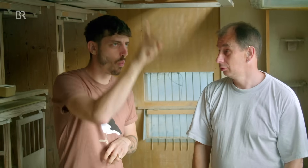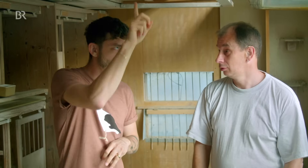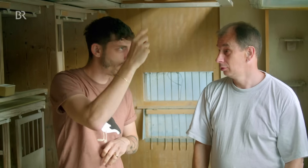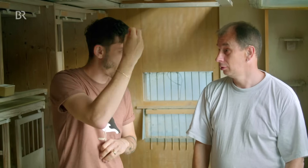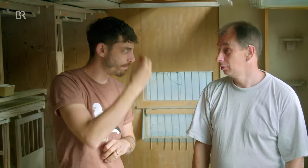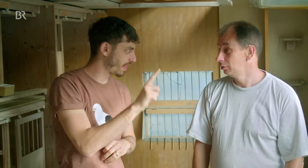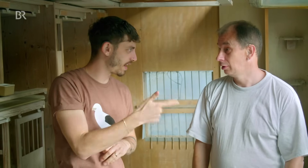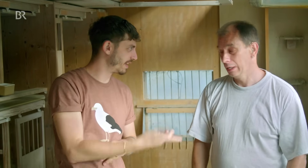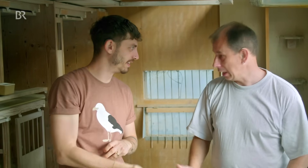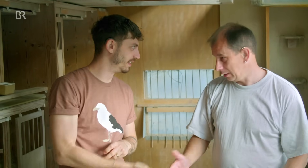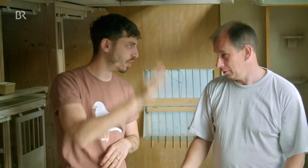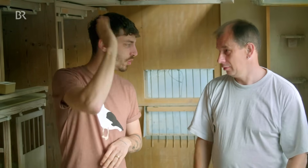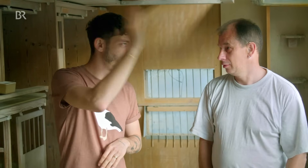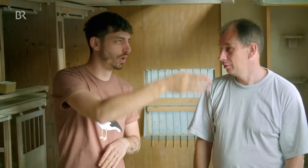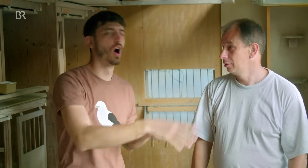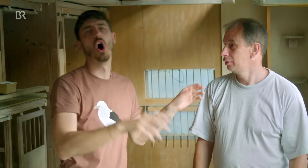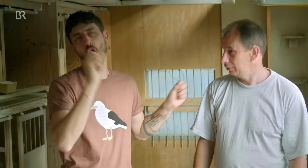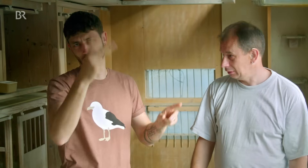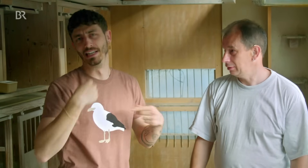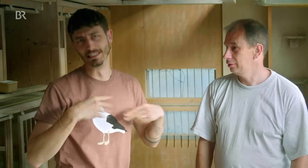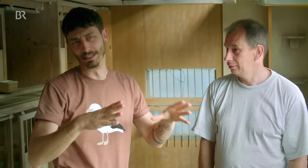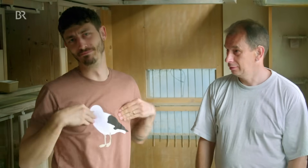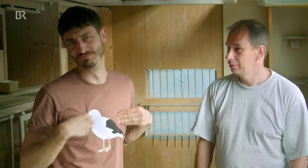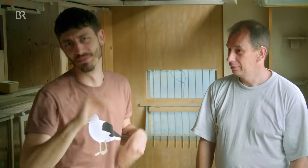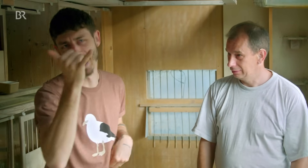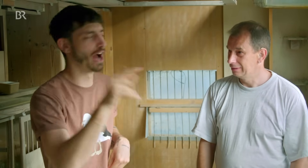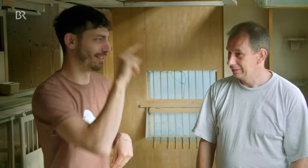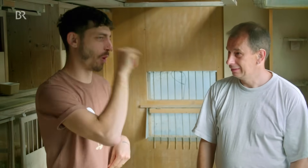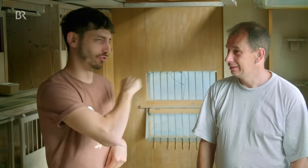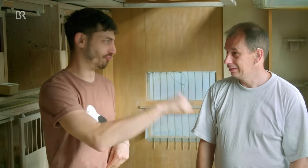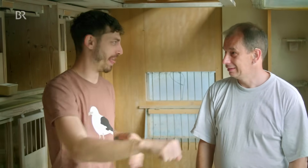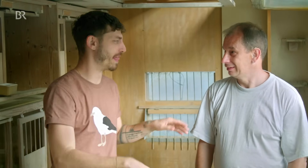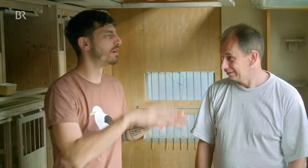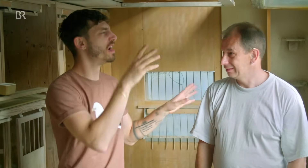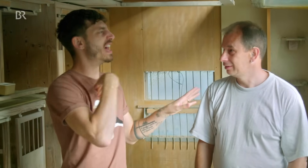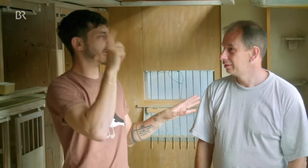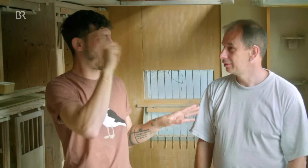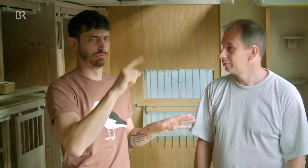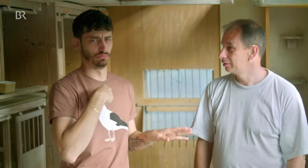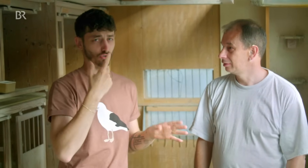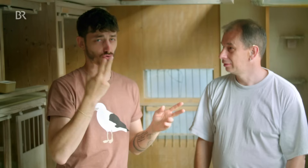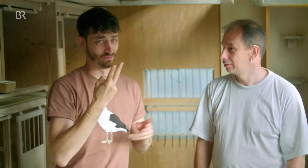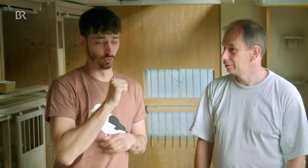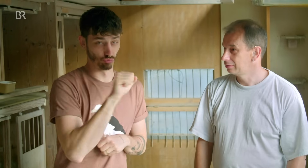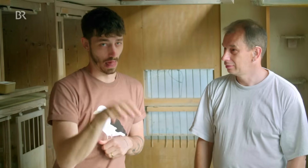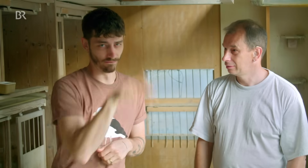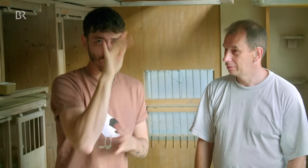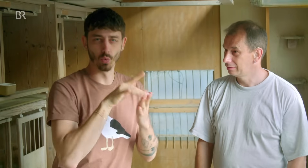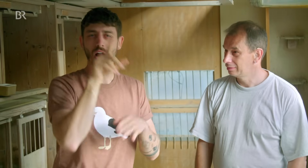Tauben gibt's oben keine Ampeln. Die können direkt durchfliegen. Okay, dann kann ich das akzeptieren. Das ist dann klar, dass die schneller war. Aber ich finde die jetzt